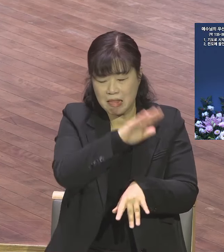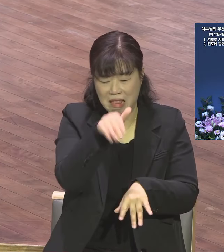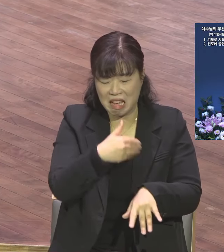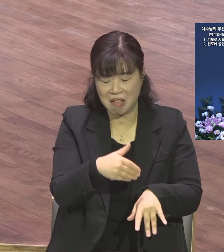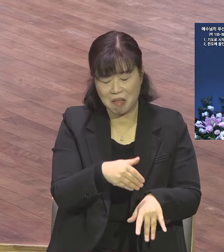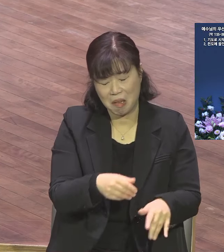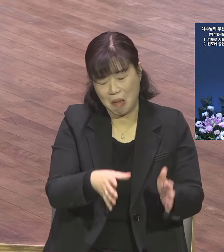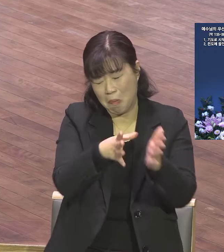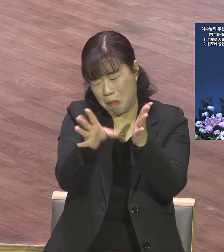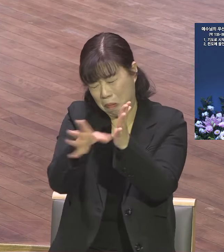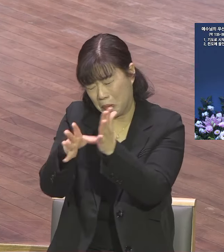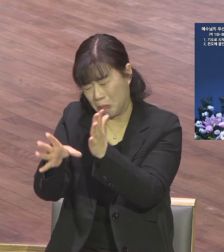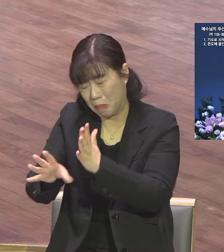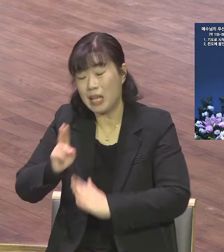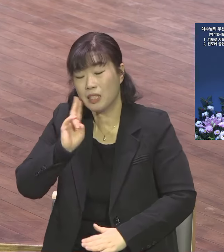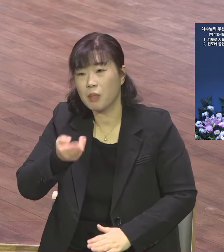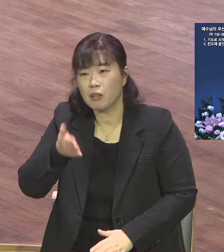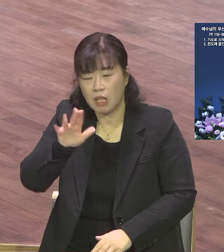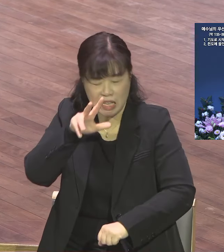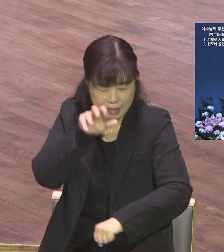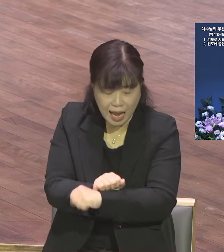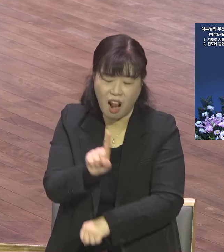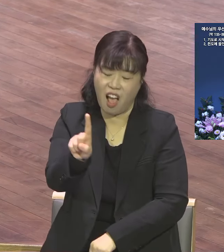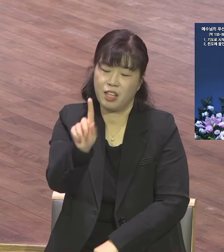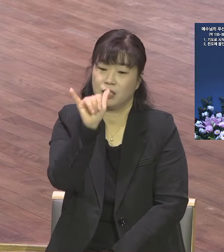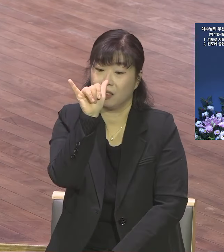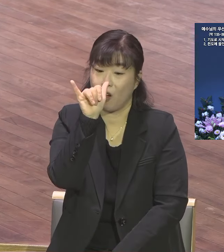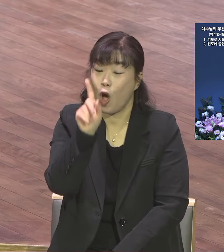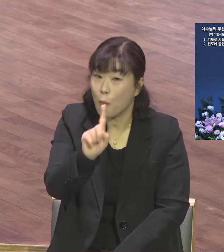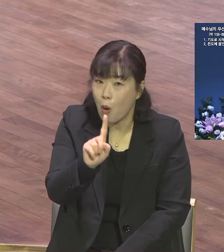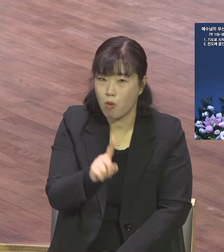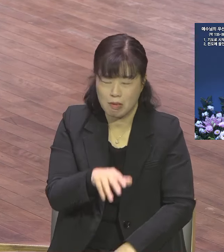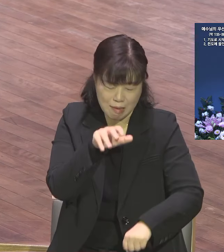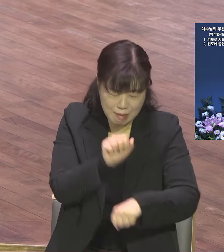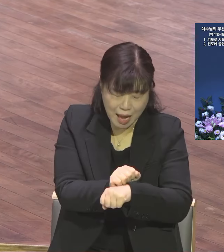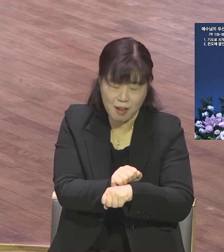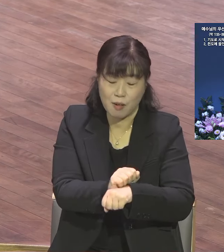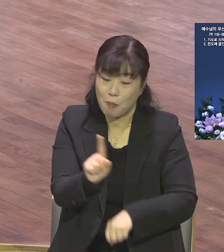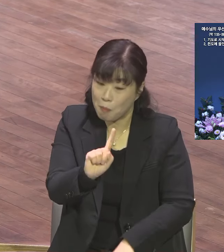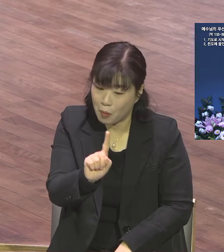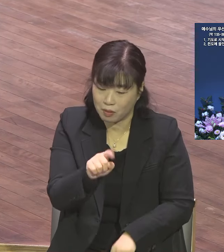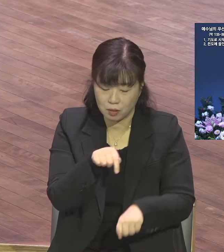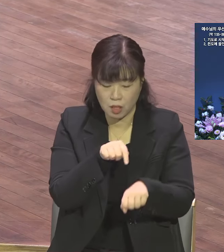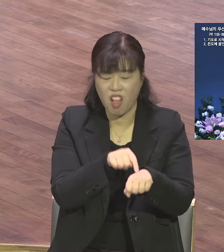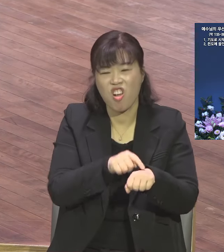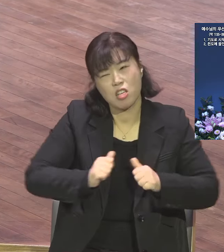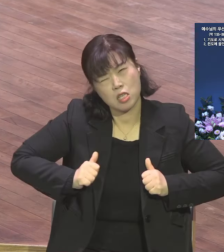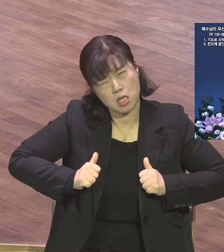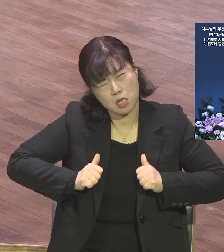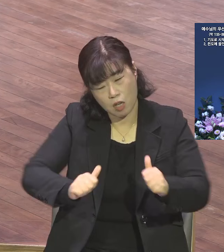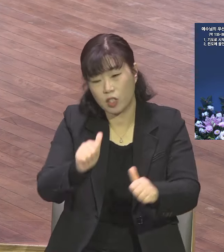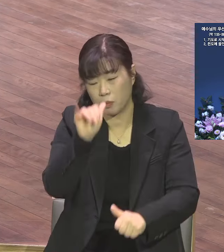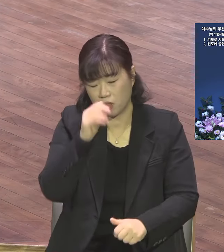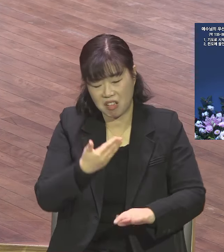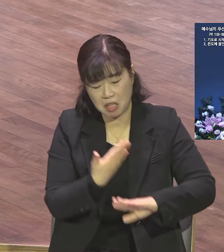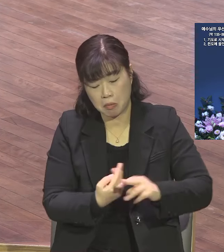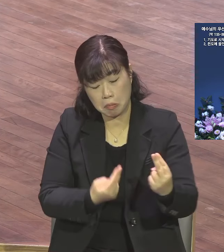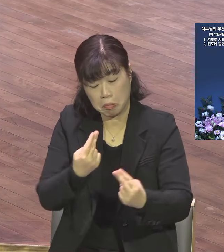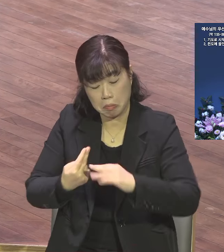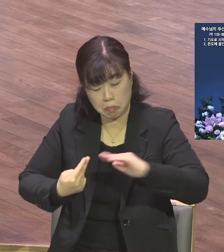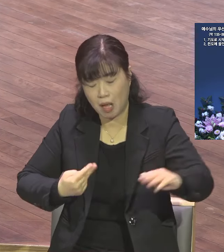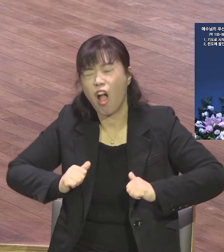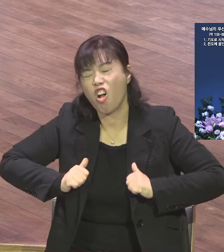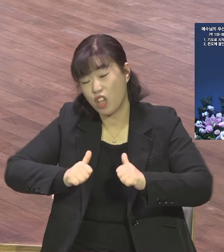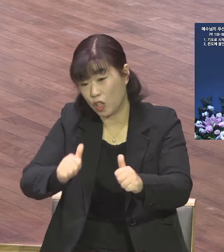사단은 교회가 세상에 순종하는 거인, 세상에 순종하는 거인, 구원의 힘을 상실한 상처받는